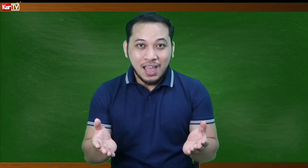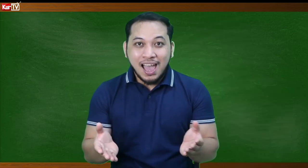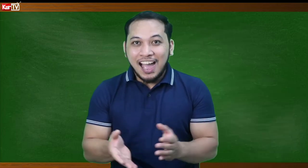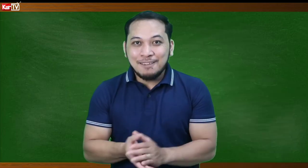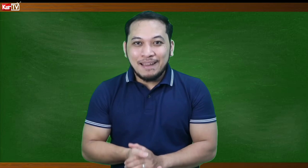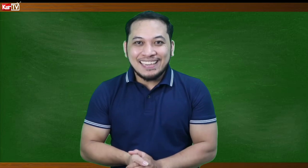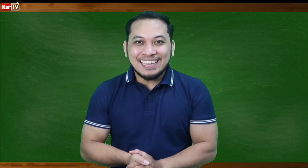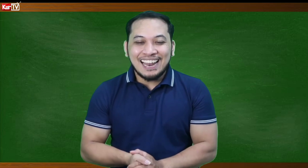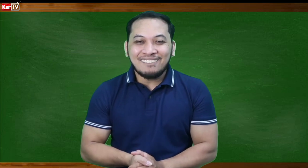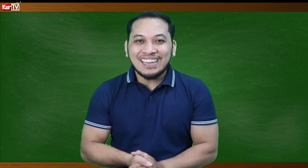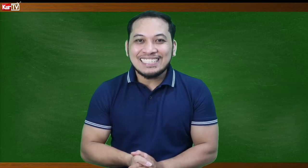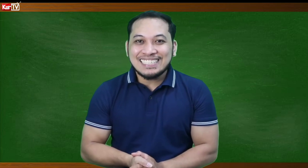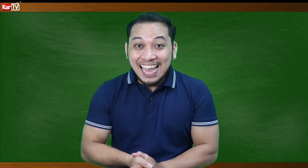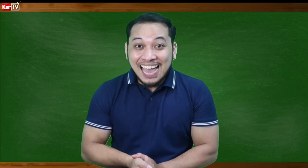ay may kinalaman sa